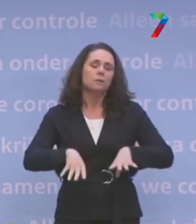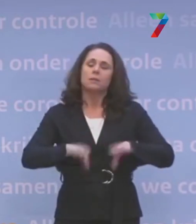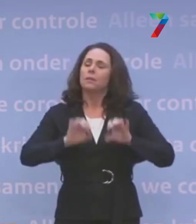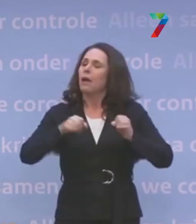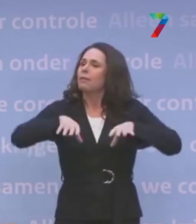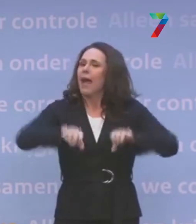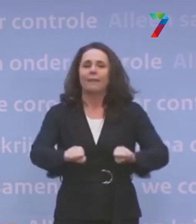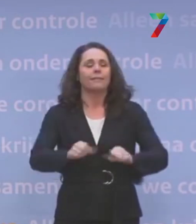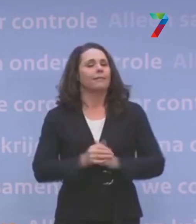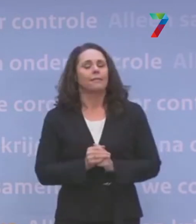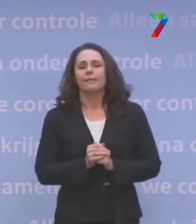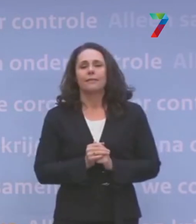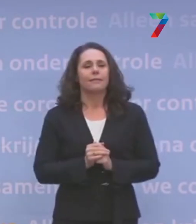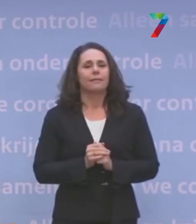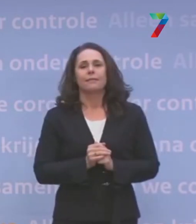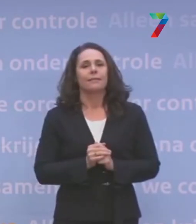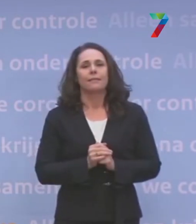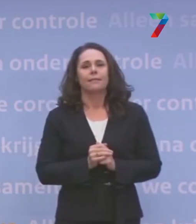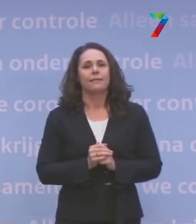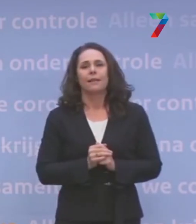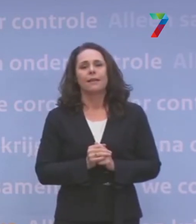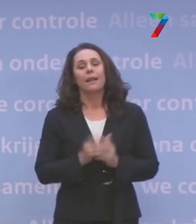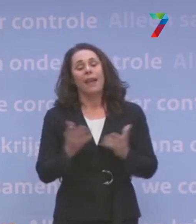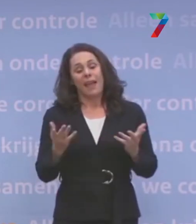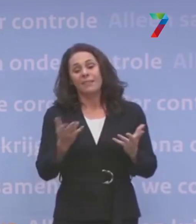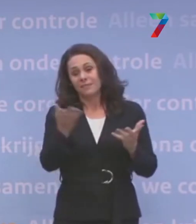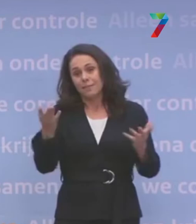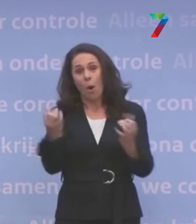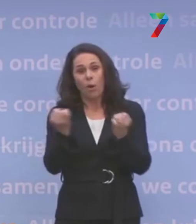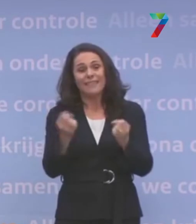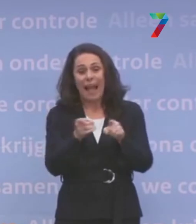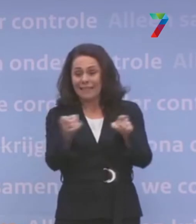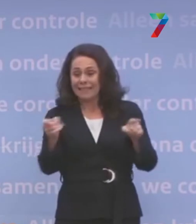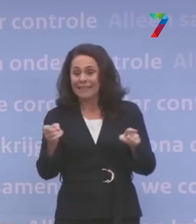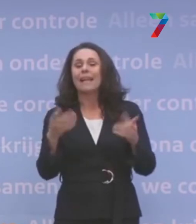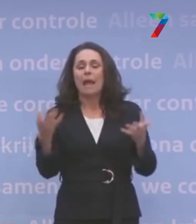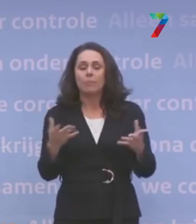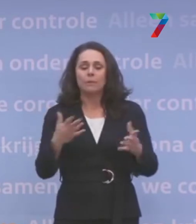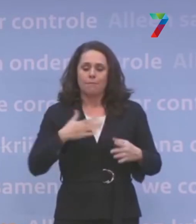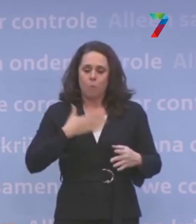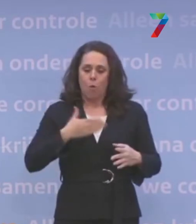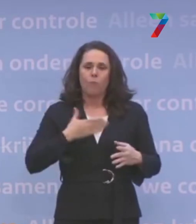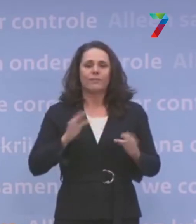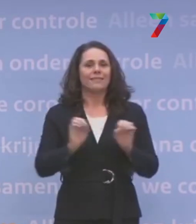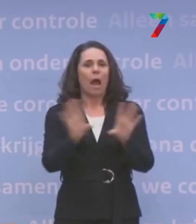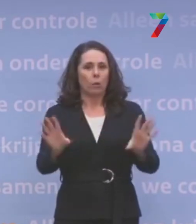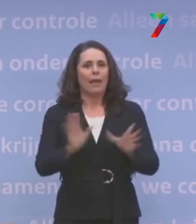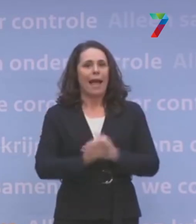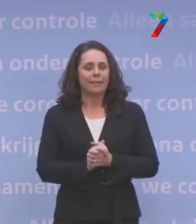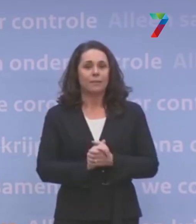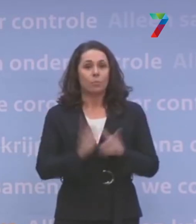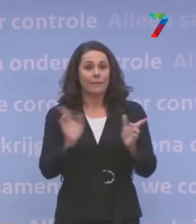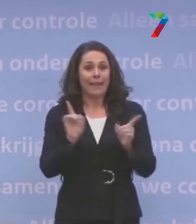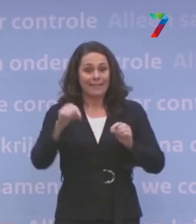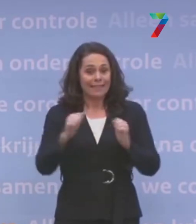omdat we recht willen doen aan de behoeften, aan duidelijkheid bij de organisatoren. Dat betekent dit jaar dus geen